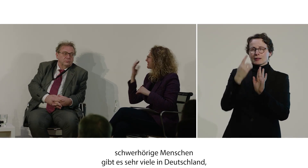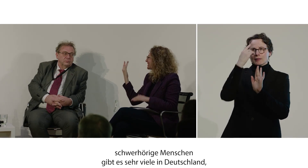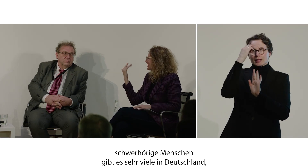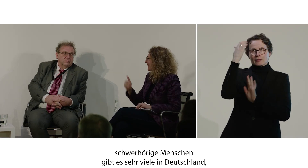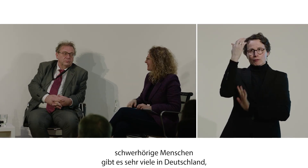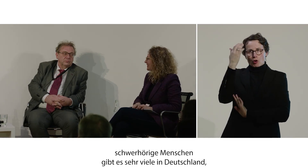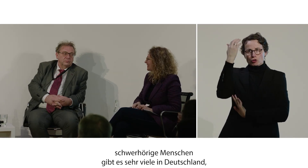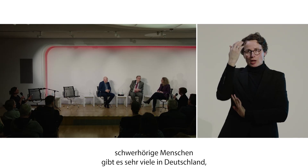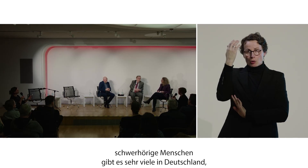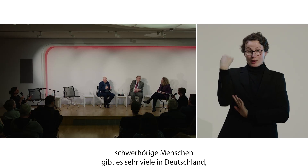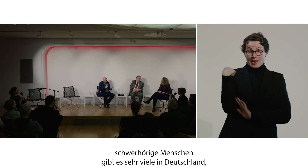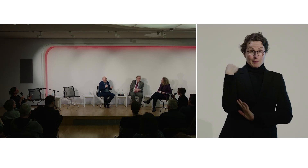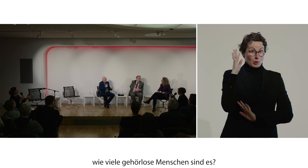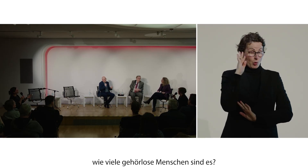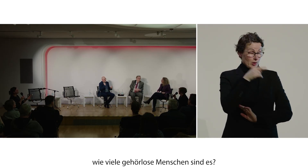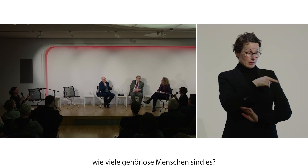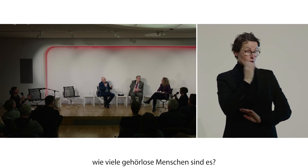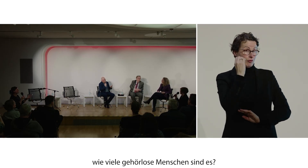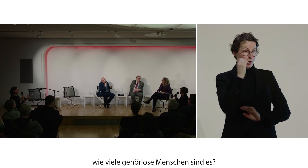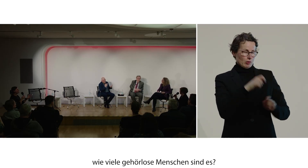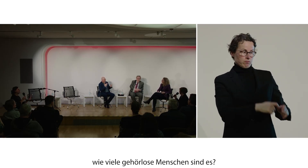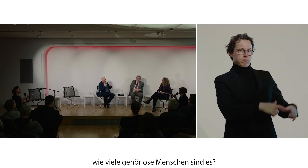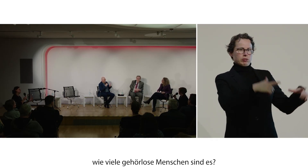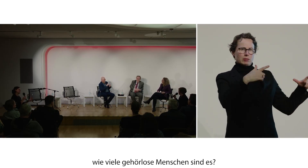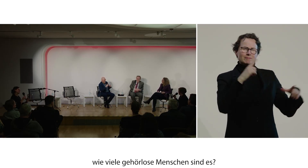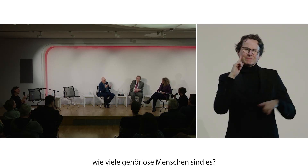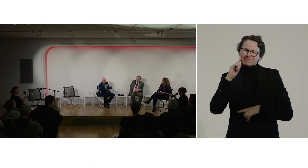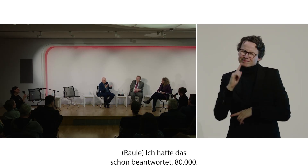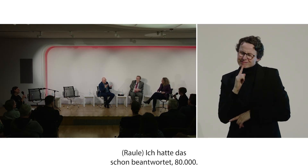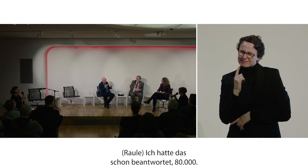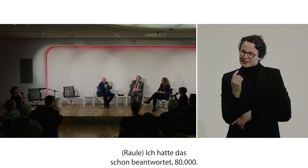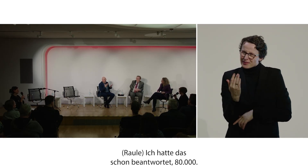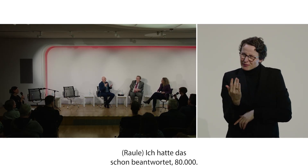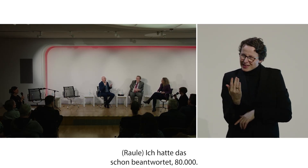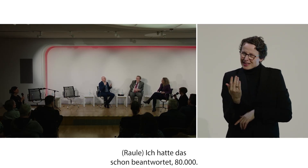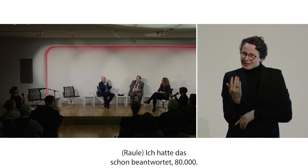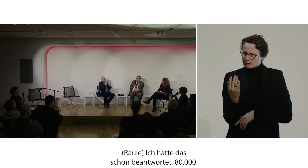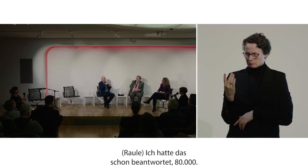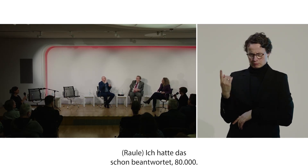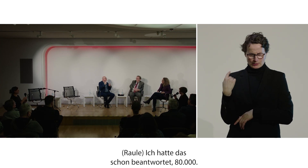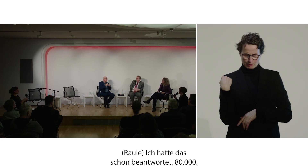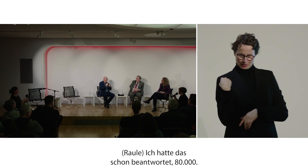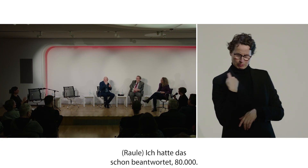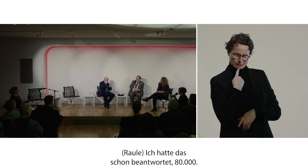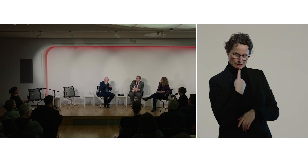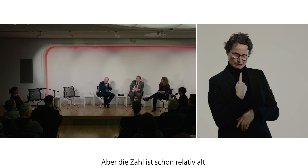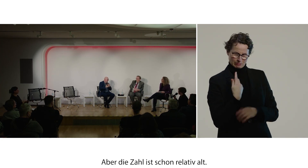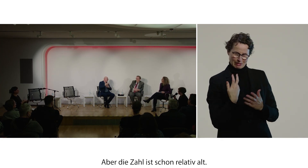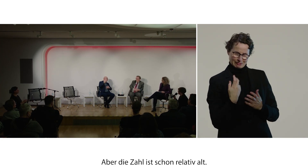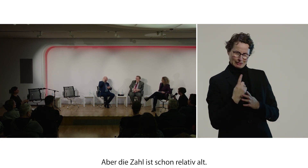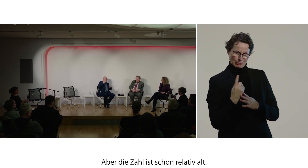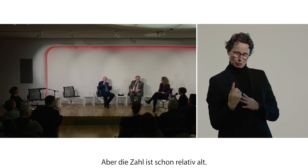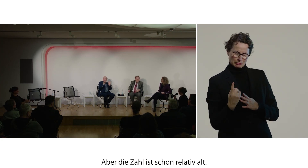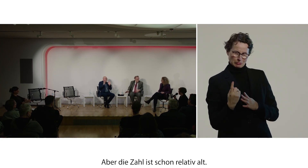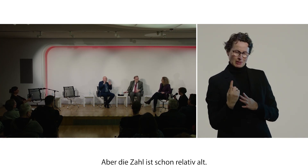Stehörlose Menschen gibt es sehr viele in Deutschland. Wie viele sind es an Gehörlosen Menschen? Also eigentlich hätte ich das gerade schon beantwortet. 80.000.